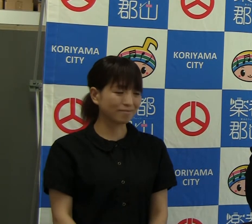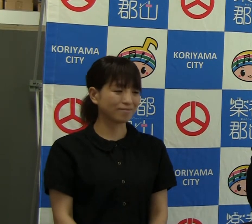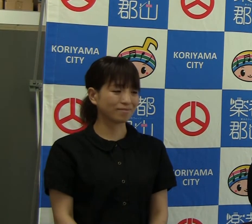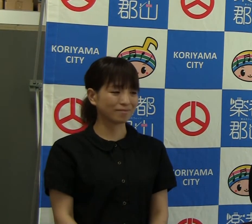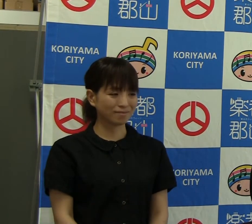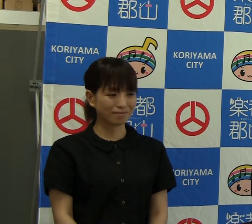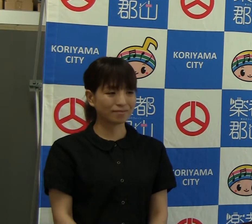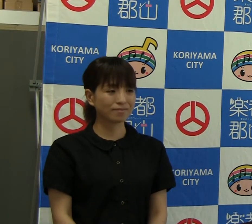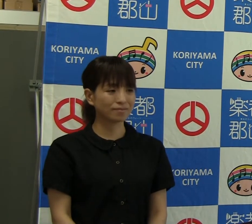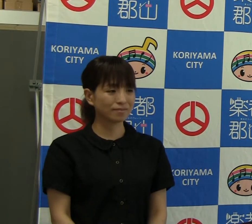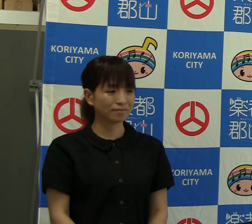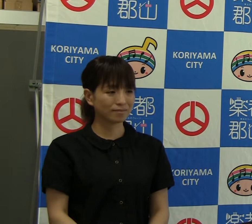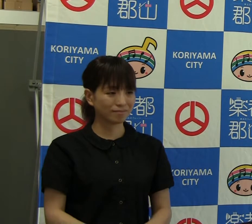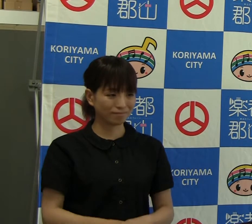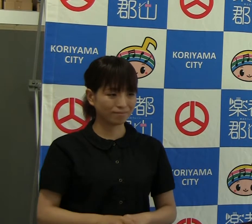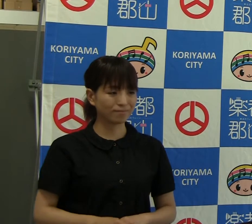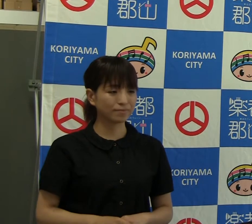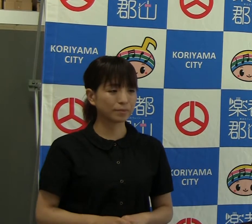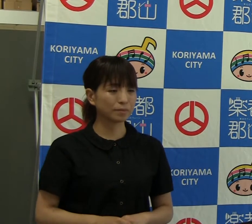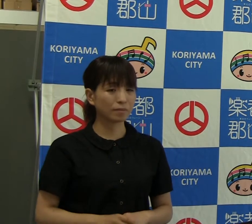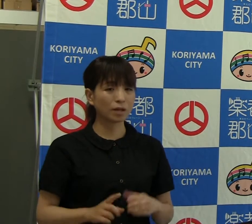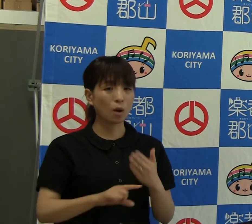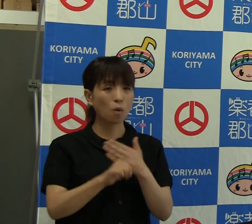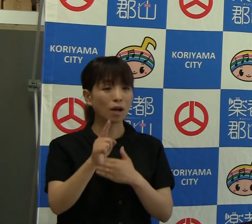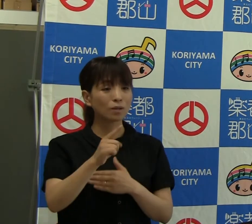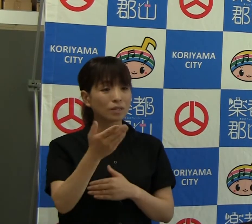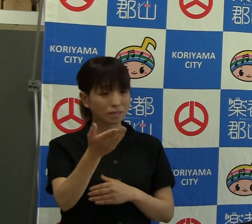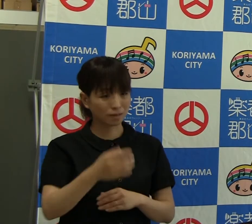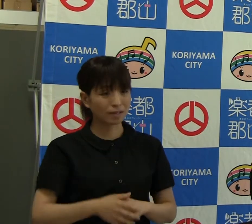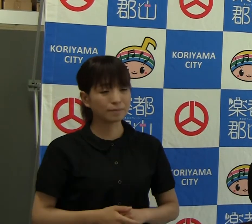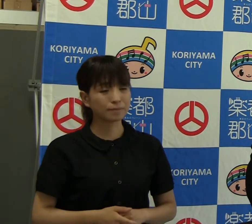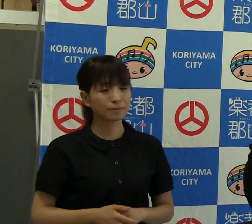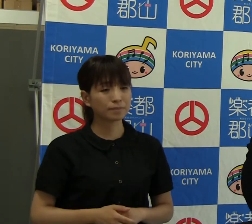はい、 よろしいですか。他にございませんか。はい、